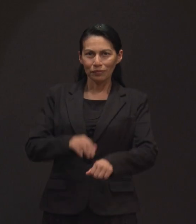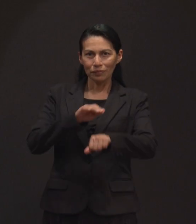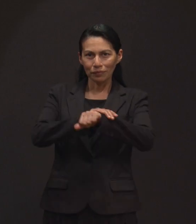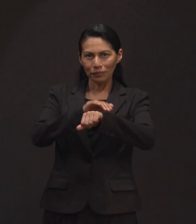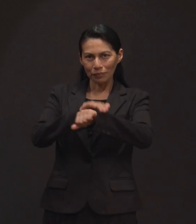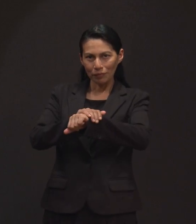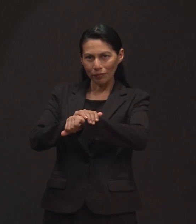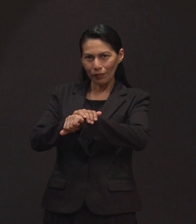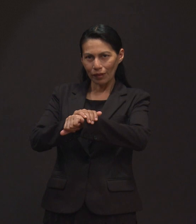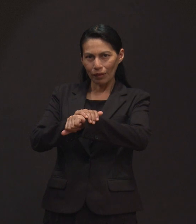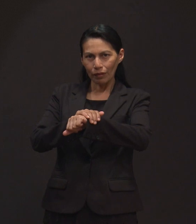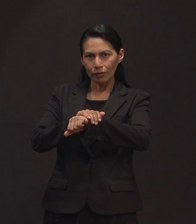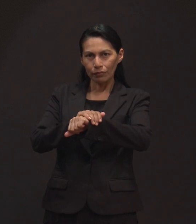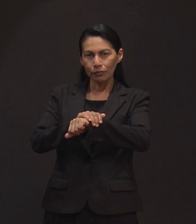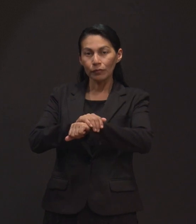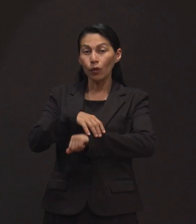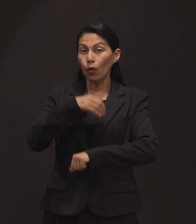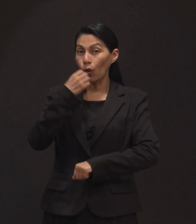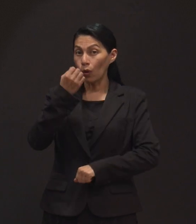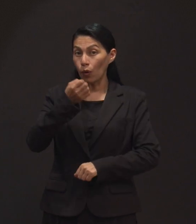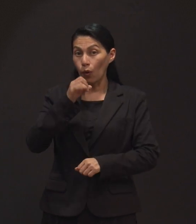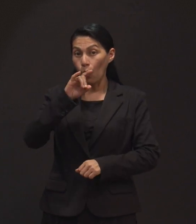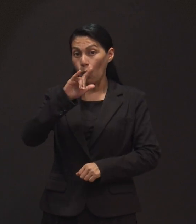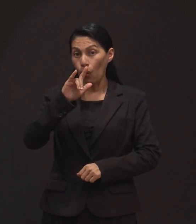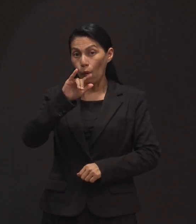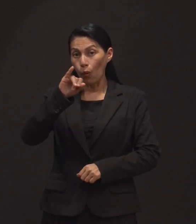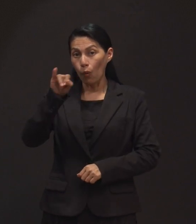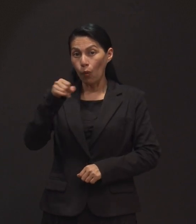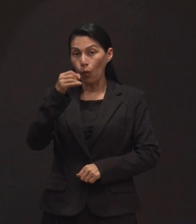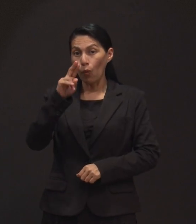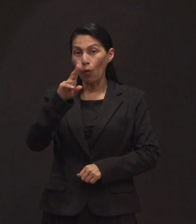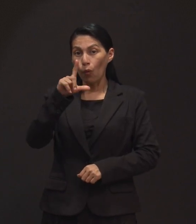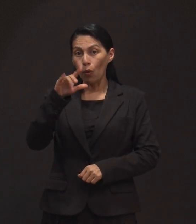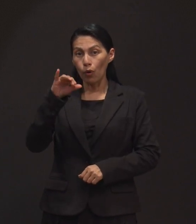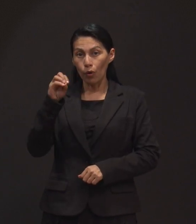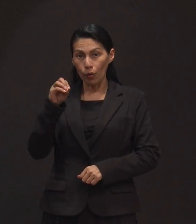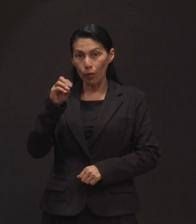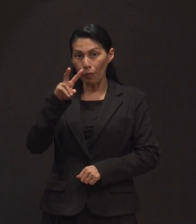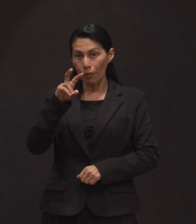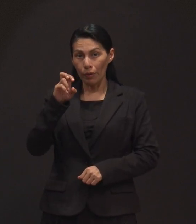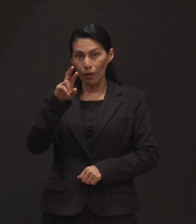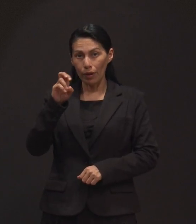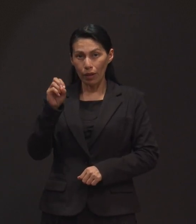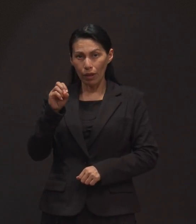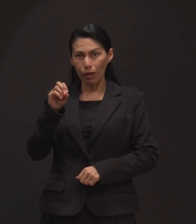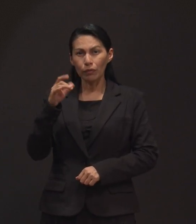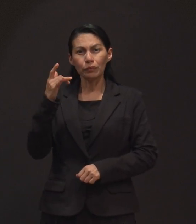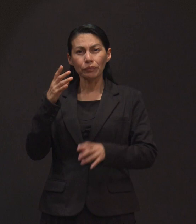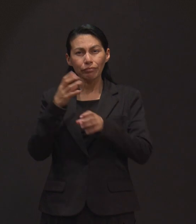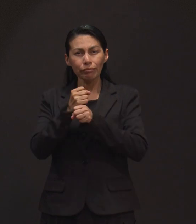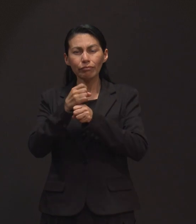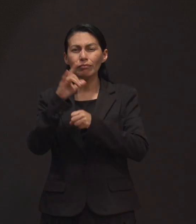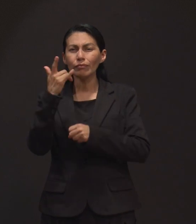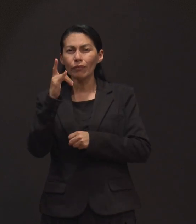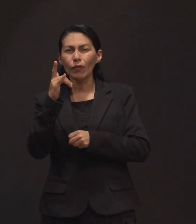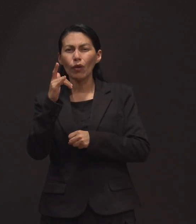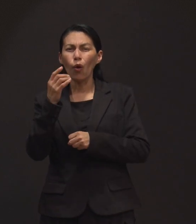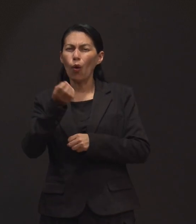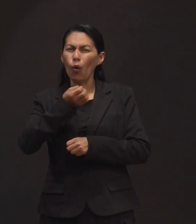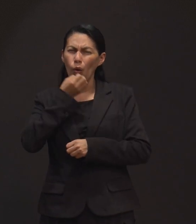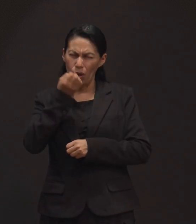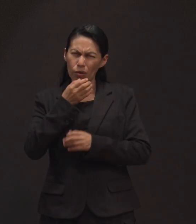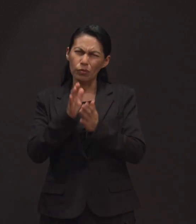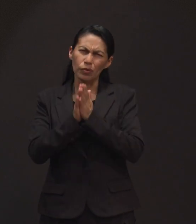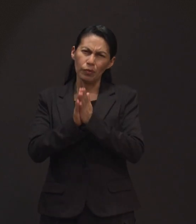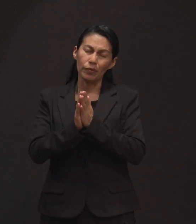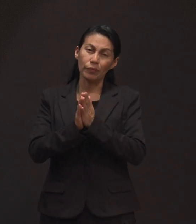oración. Amigos, vamos a seguir orando por Julio Vera. Nos han dicho que está un poco delicado, le están